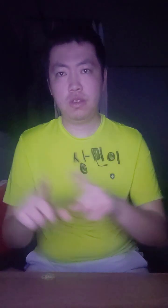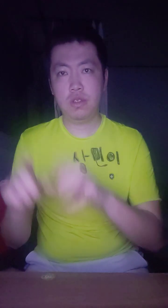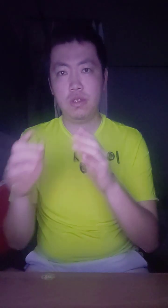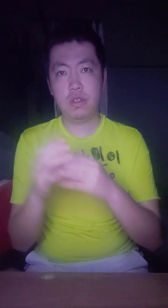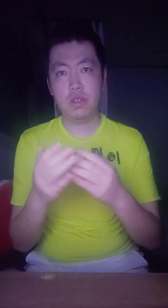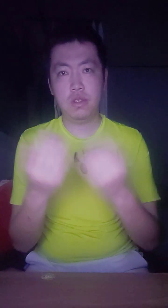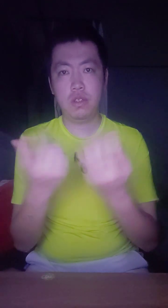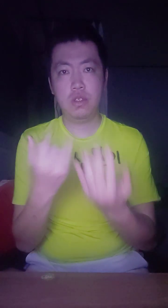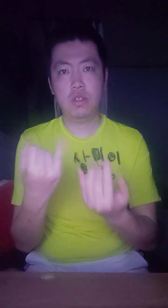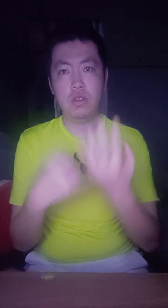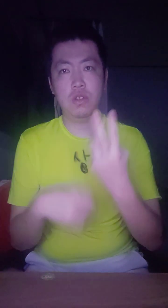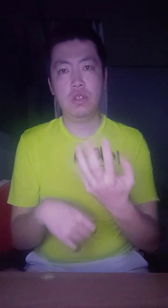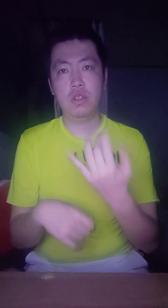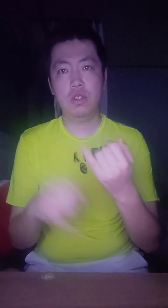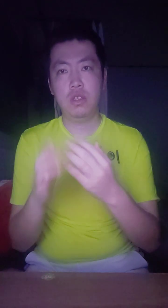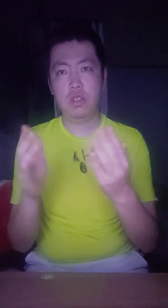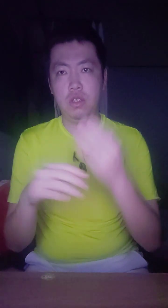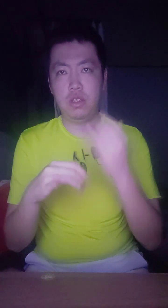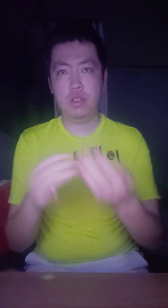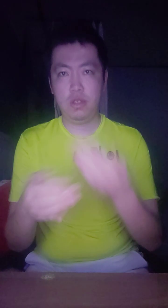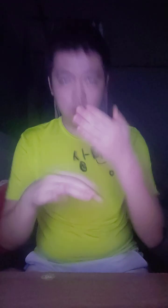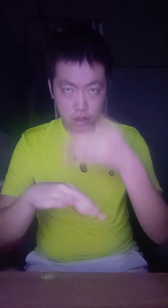저희는 저녁 6시 50분 뉴스룸에서 뵙겠습니다.